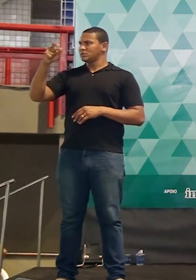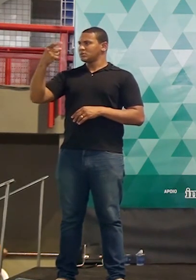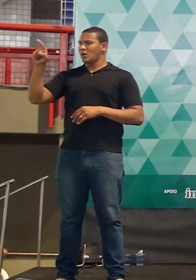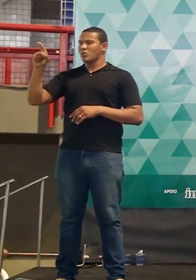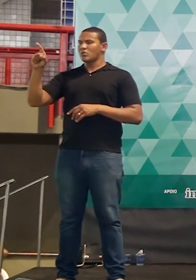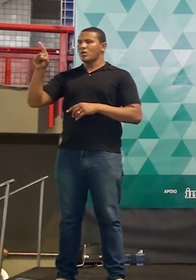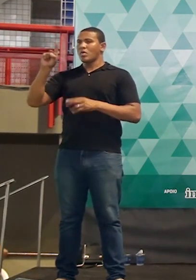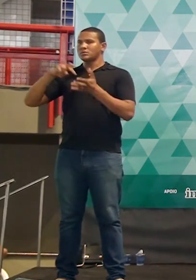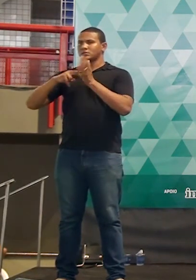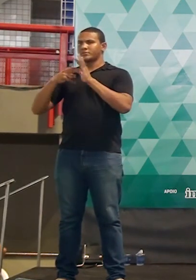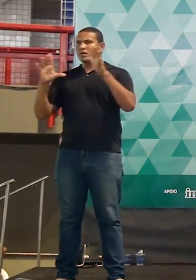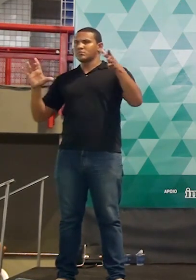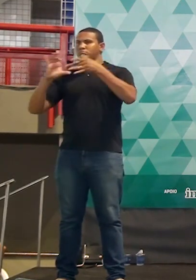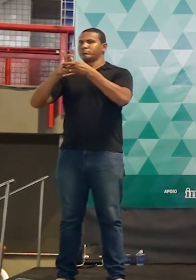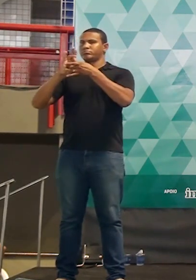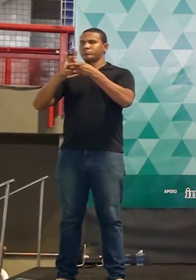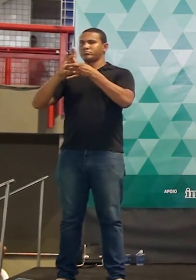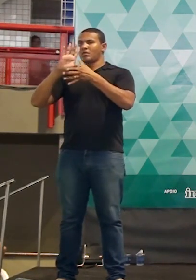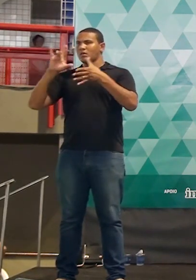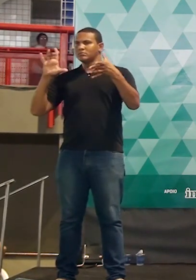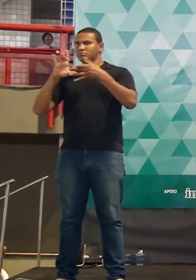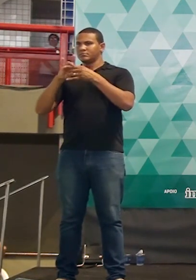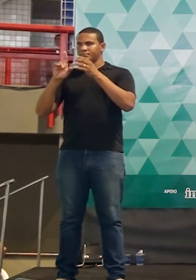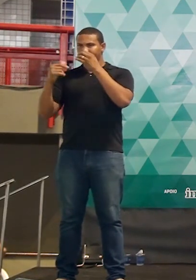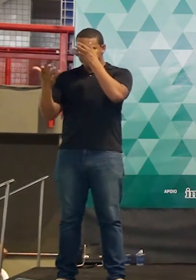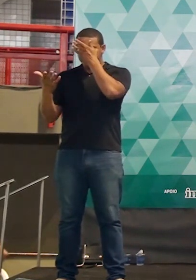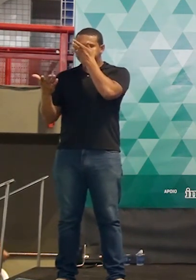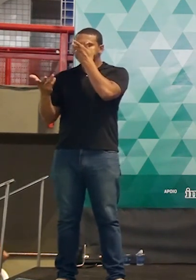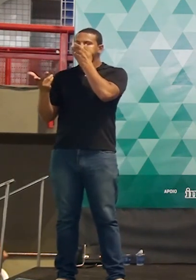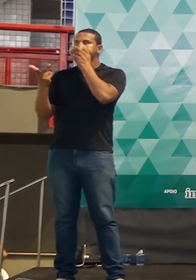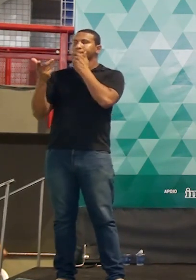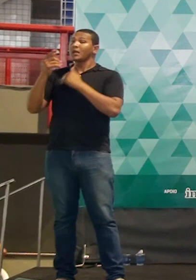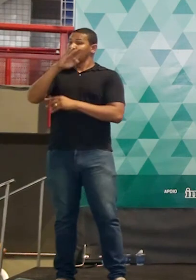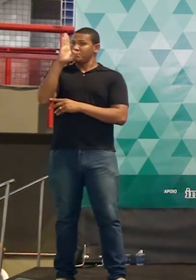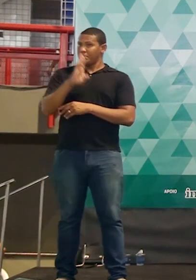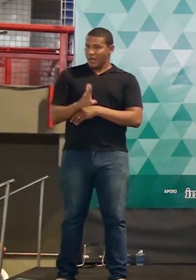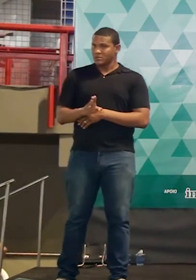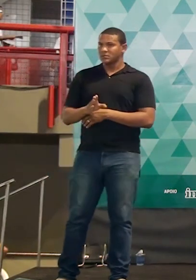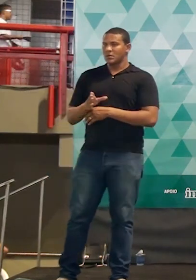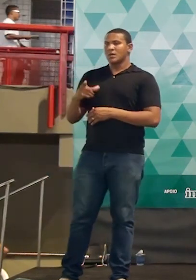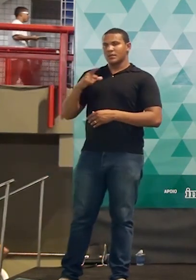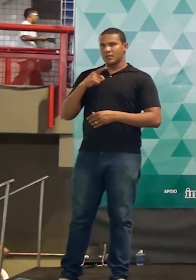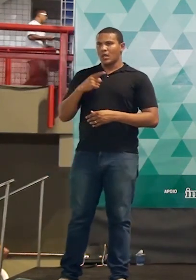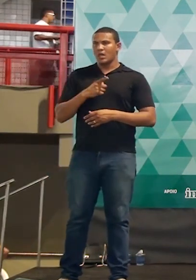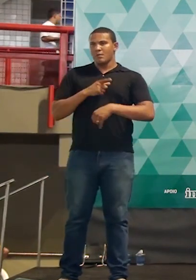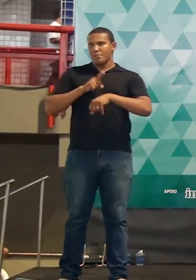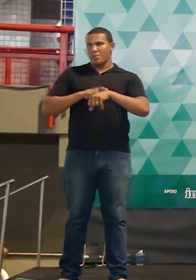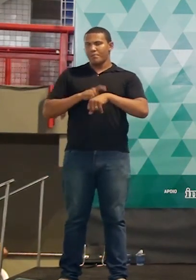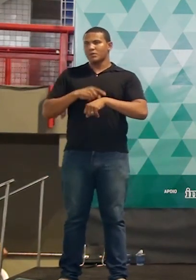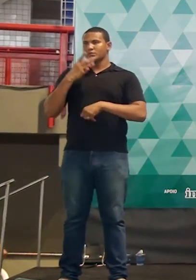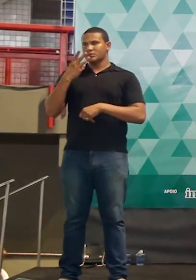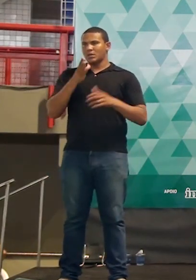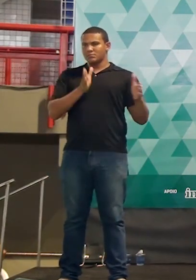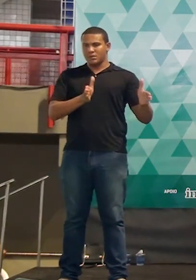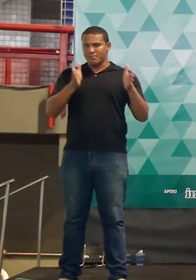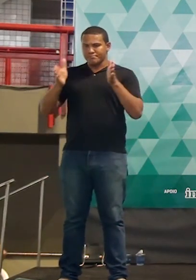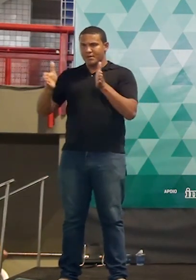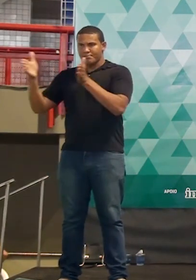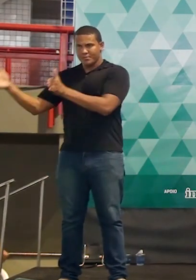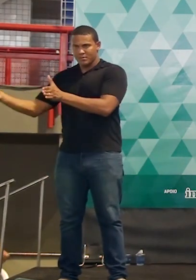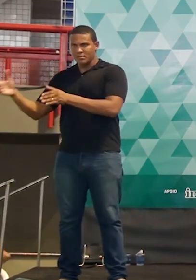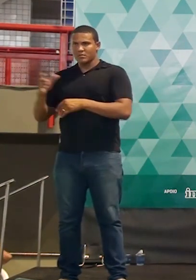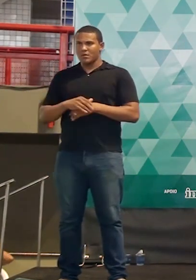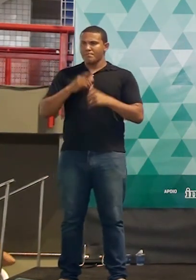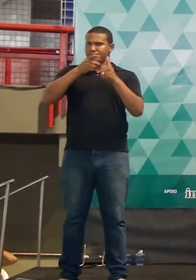histórica. Se eu dissesse assim, o Brasil passa por 3 momentos na sua história. O primeiro, quando